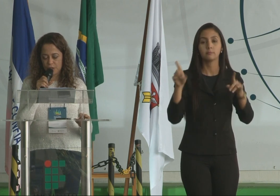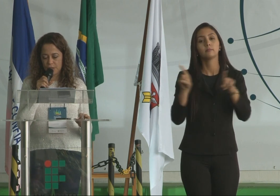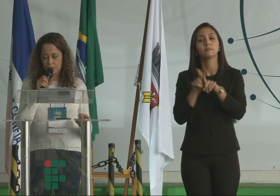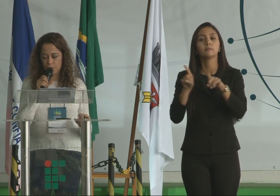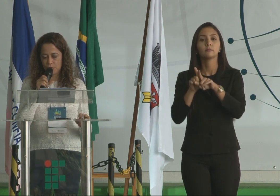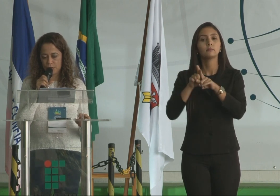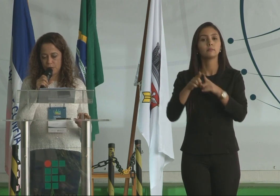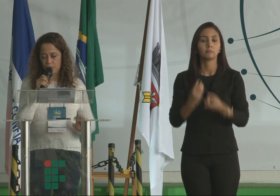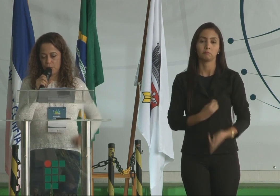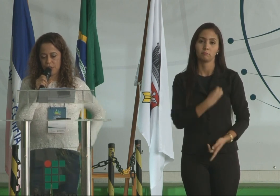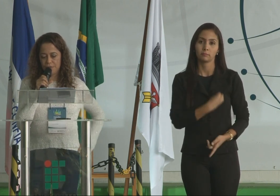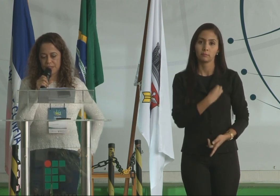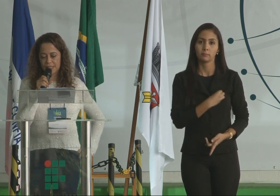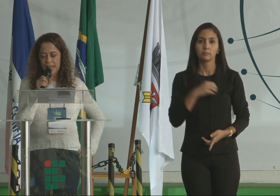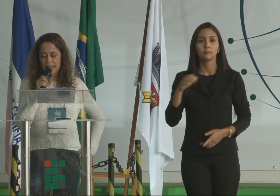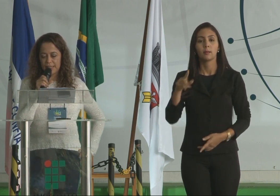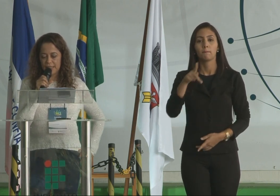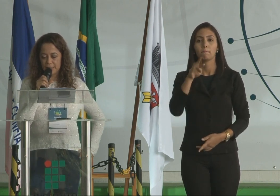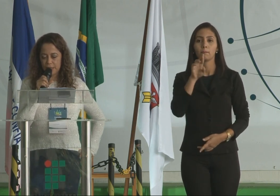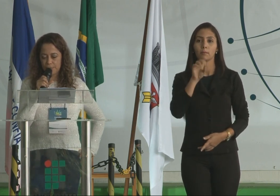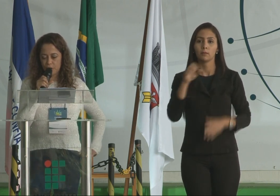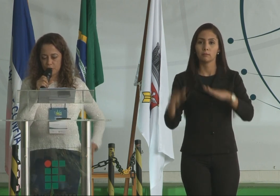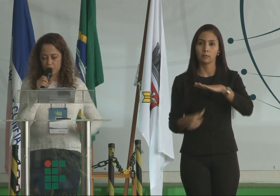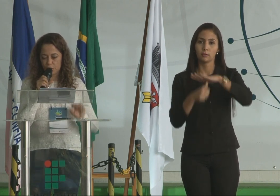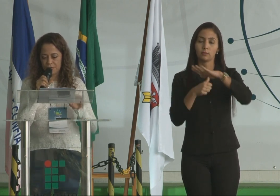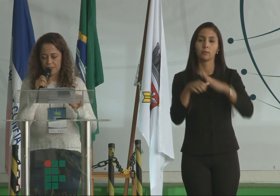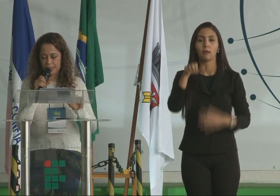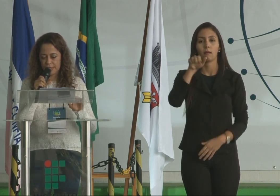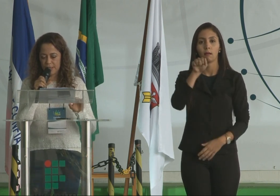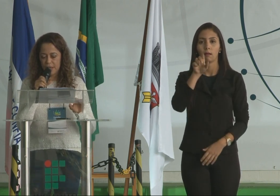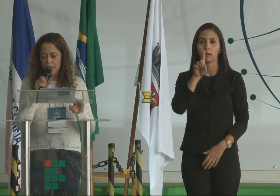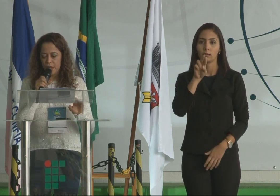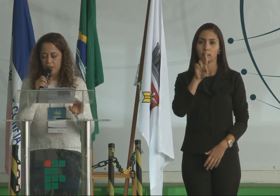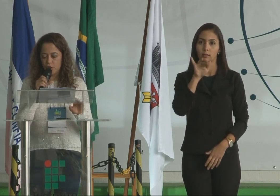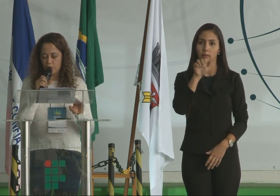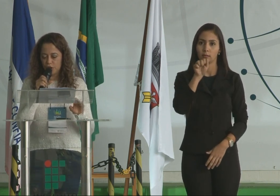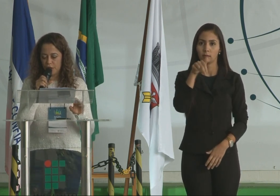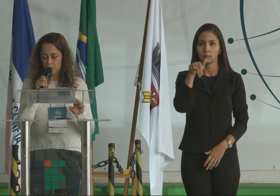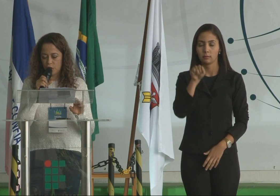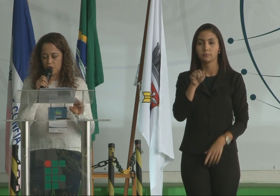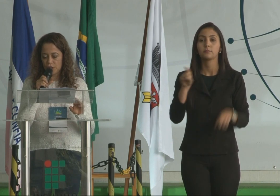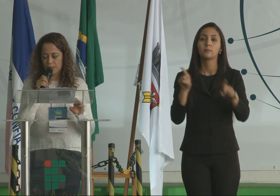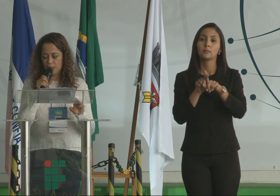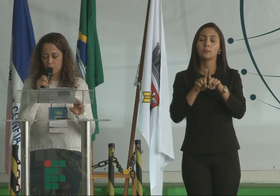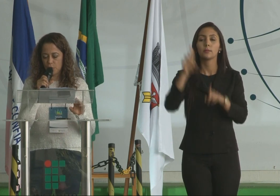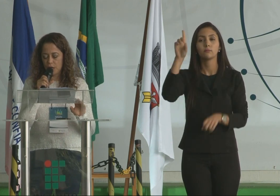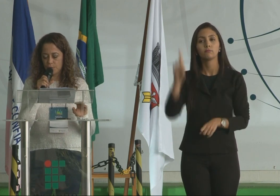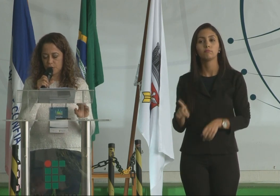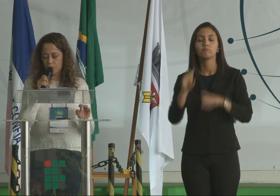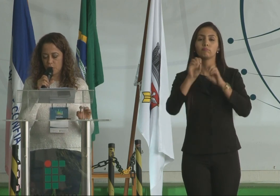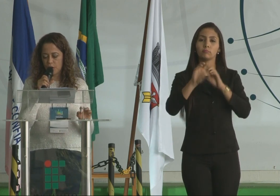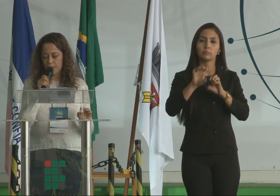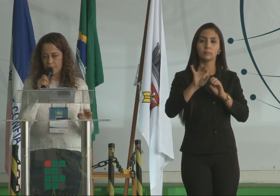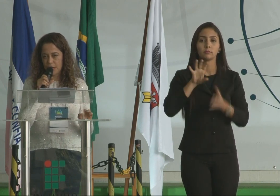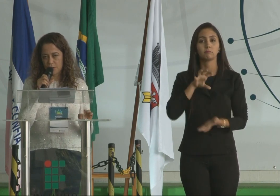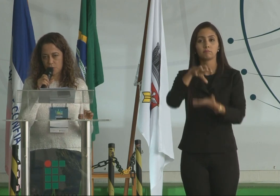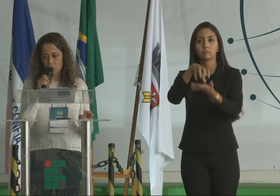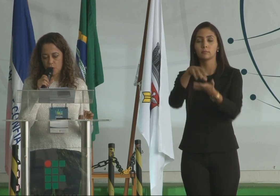Ensino do IFES, Adriana Piotr Korninski e do Diretor de Ensino do Campos de Cora, Marcio Cor,